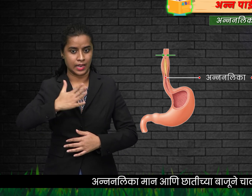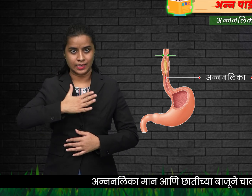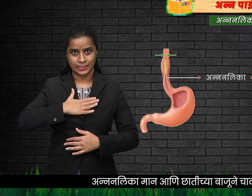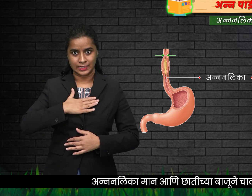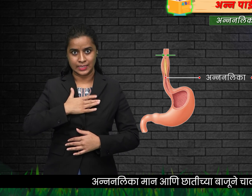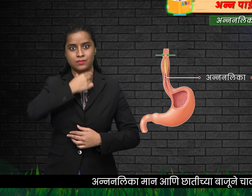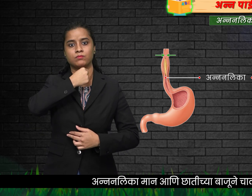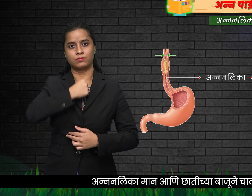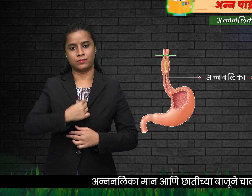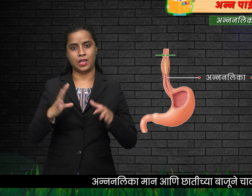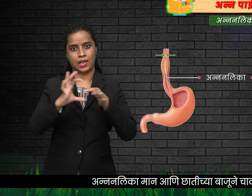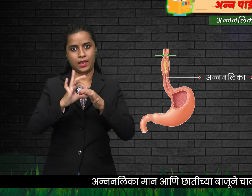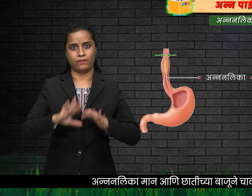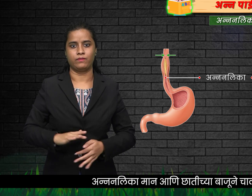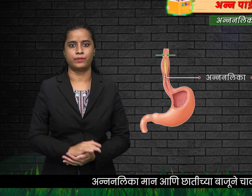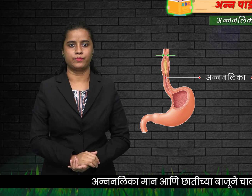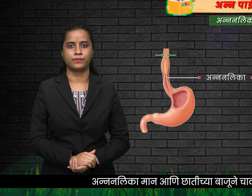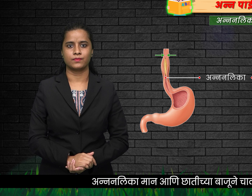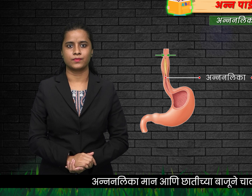चालते.